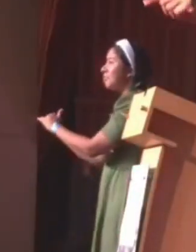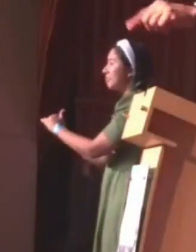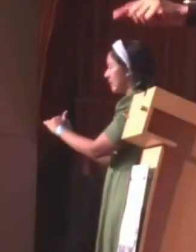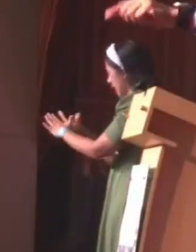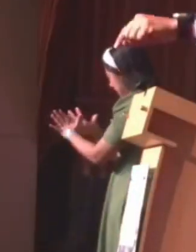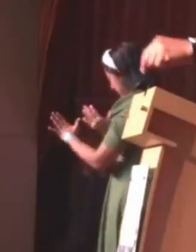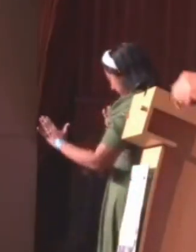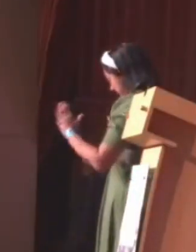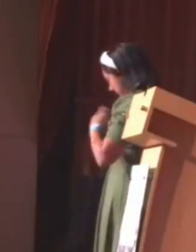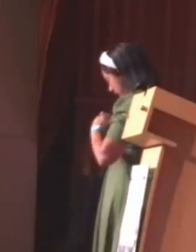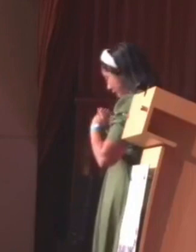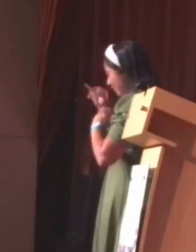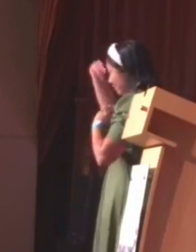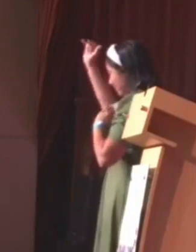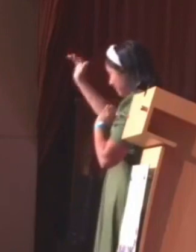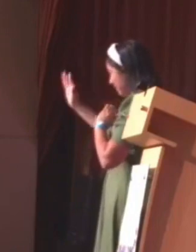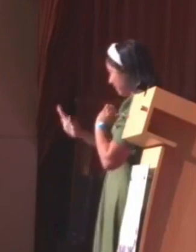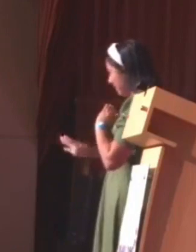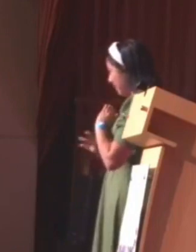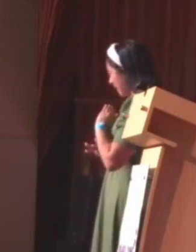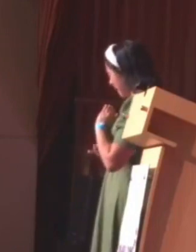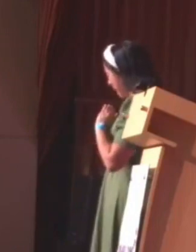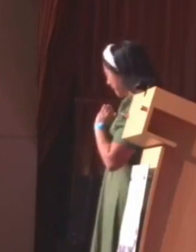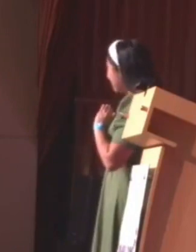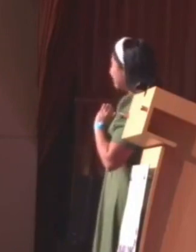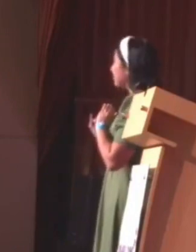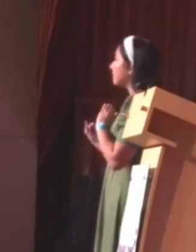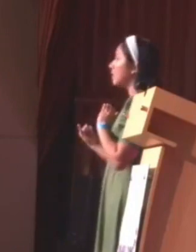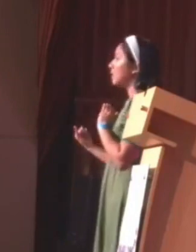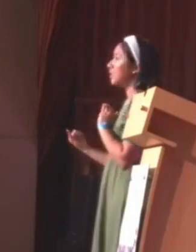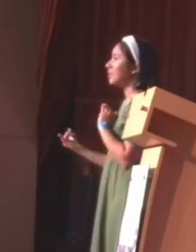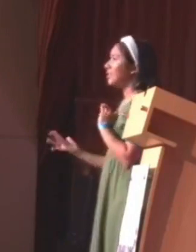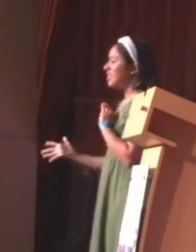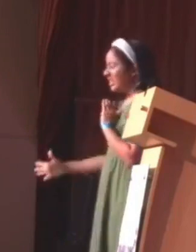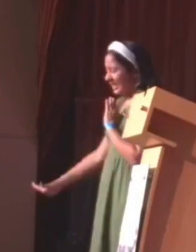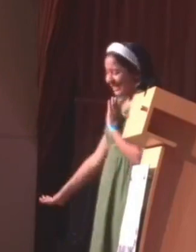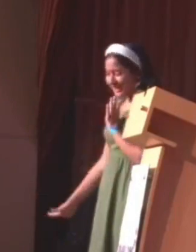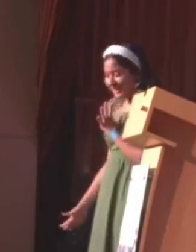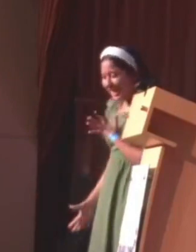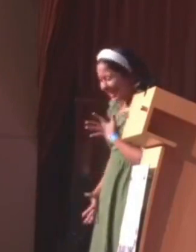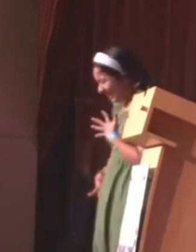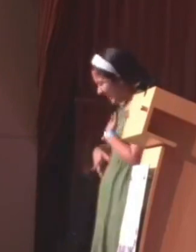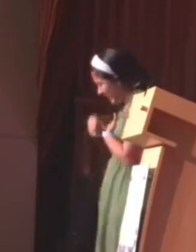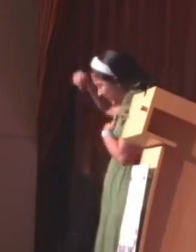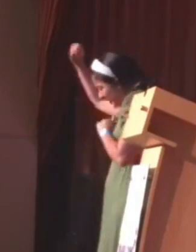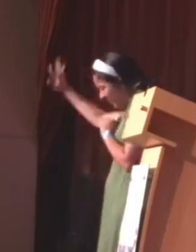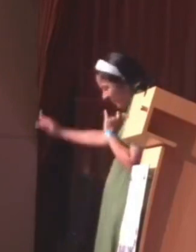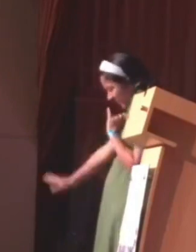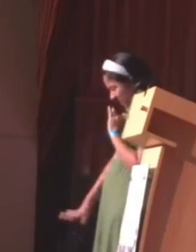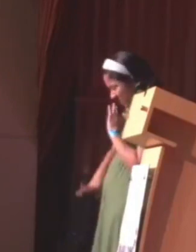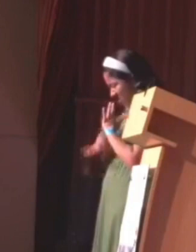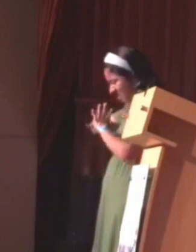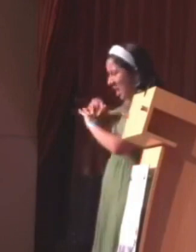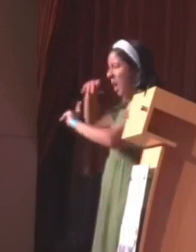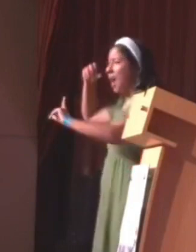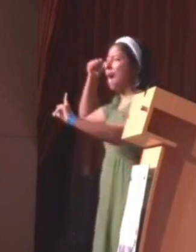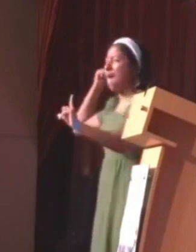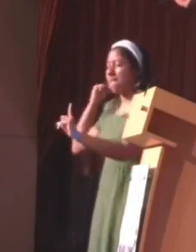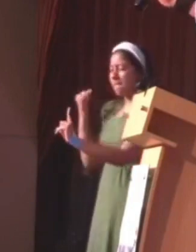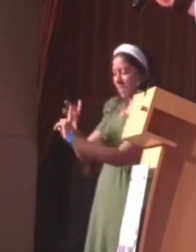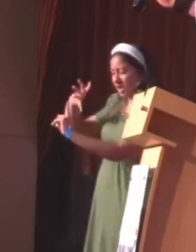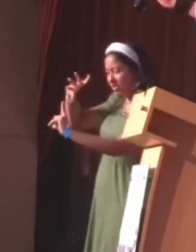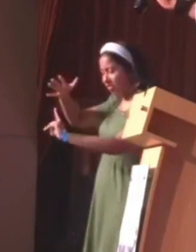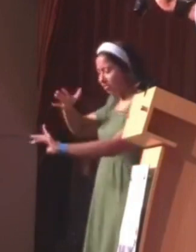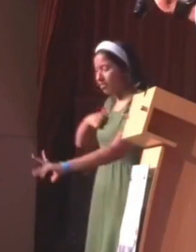casa. Me abrió el alma, me la rasgó y metió la estrella.